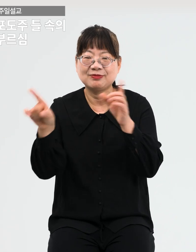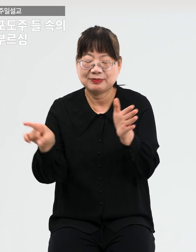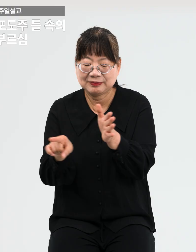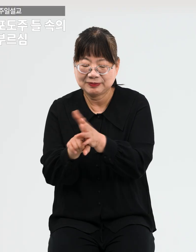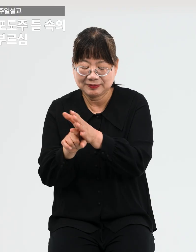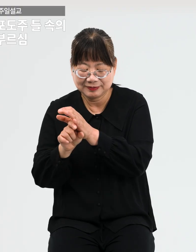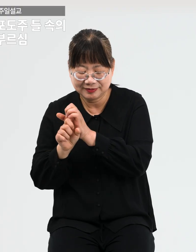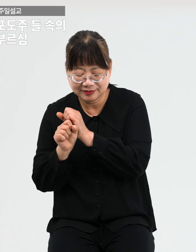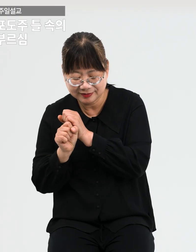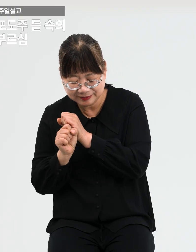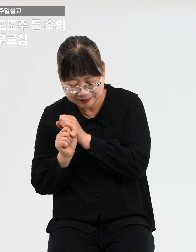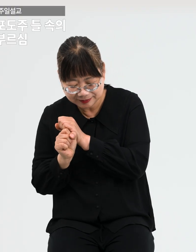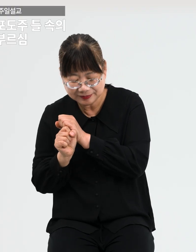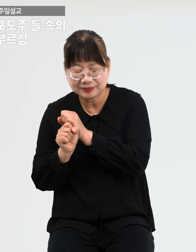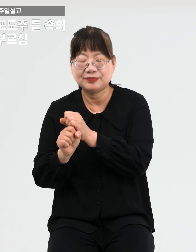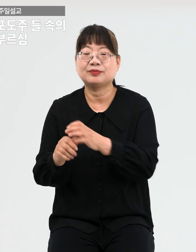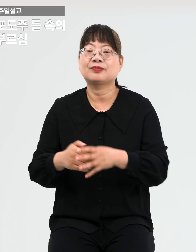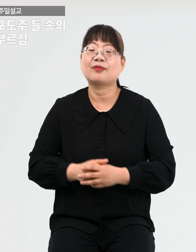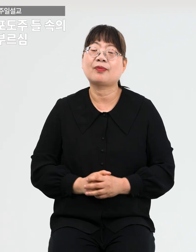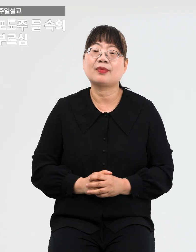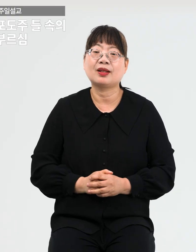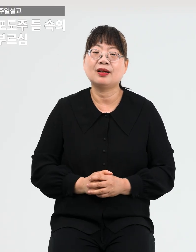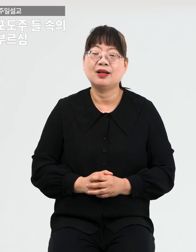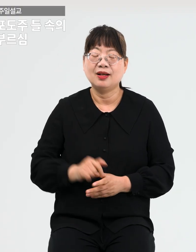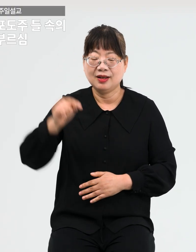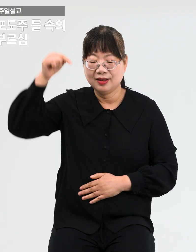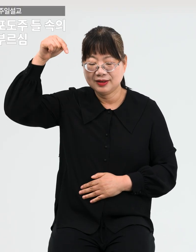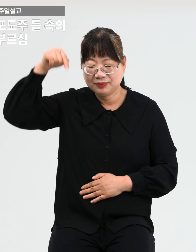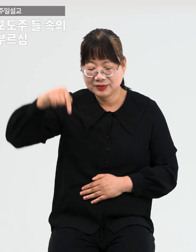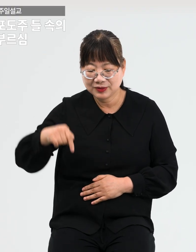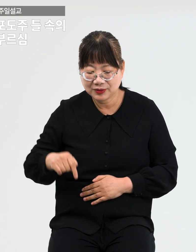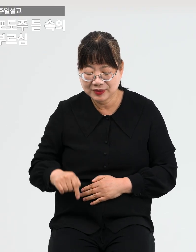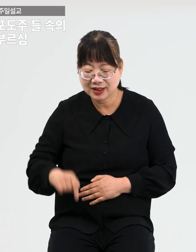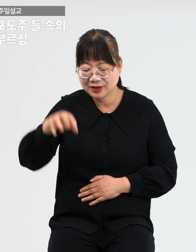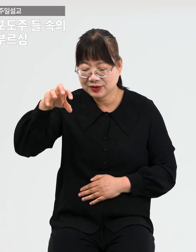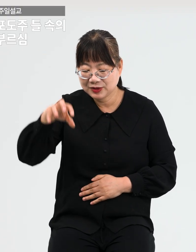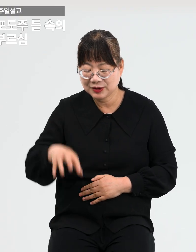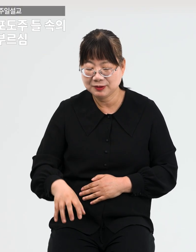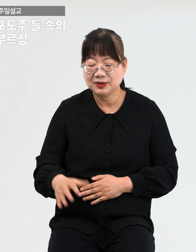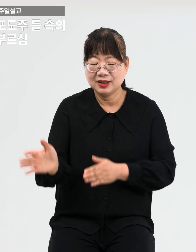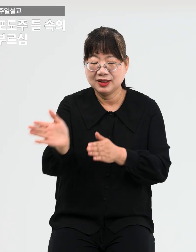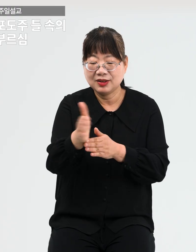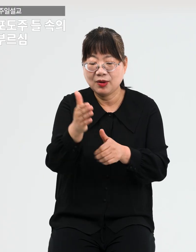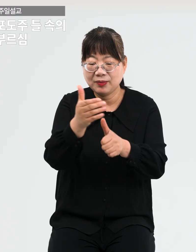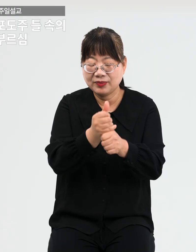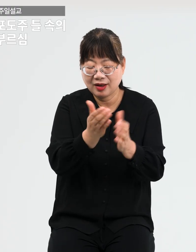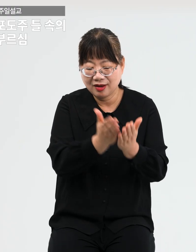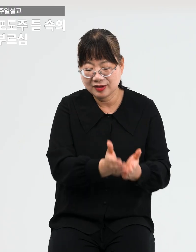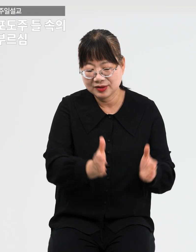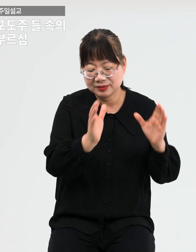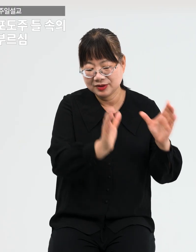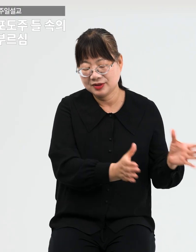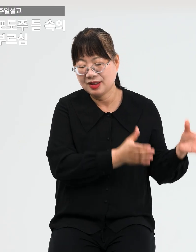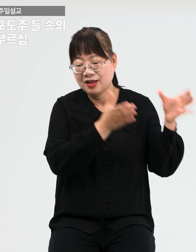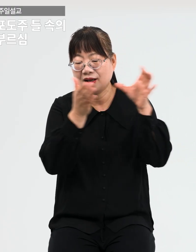주의 말씀 의지하여 깊은 곳에 금을 던져